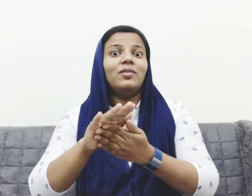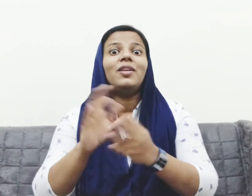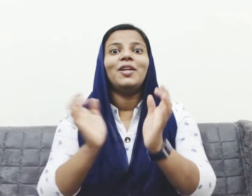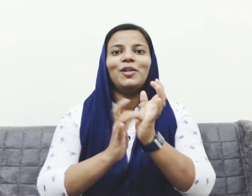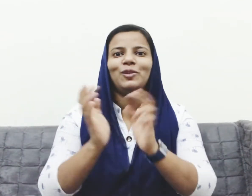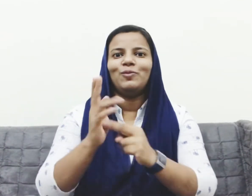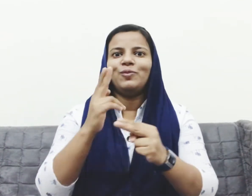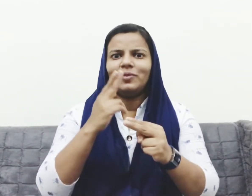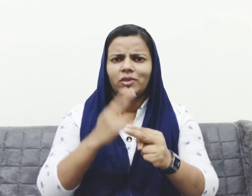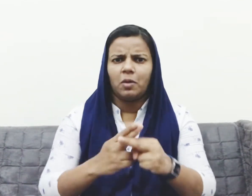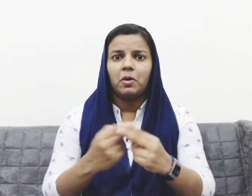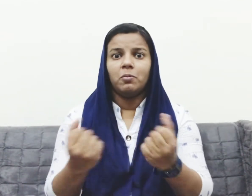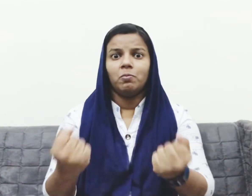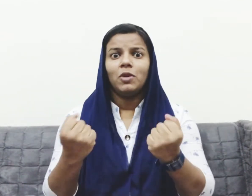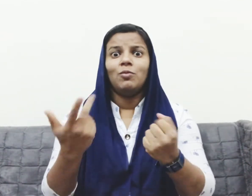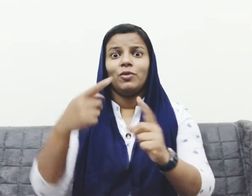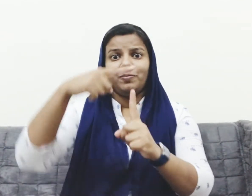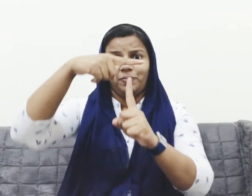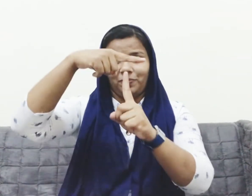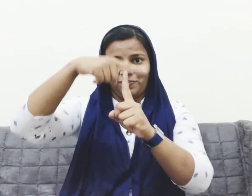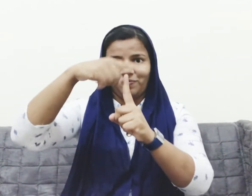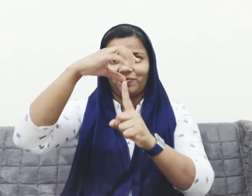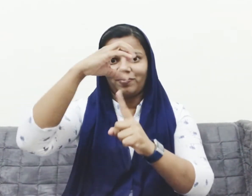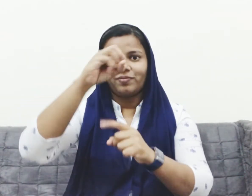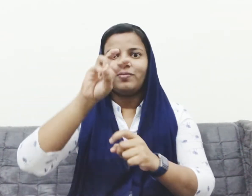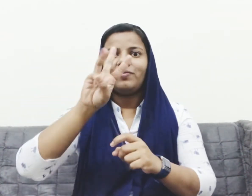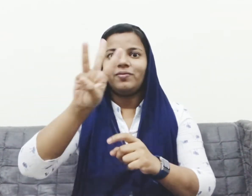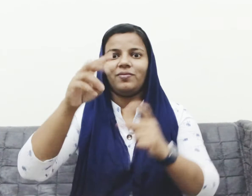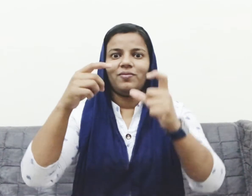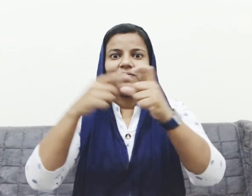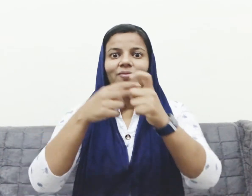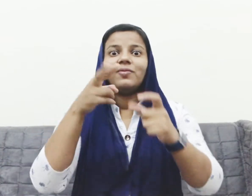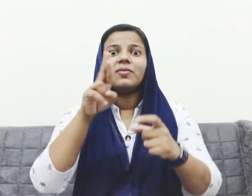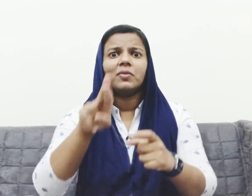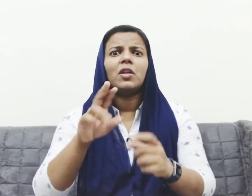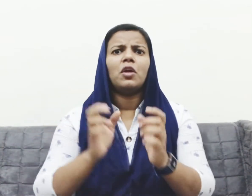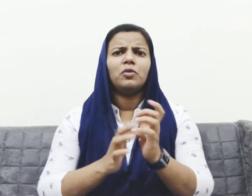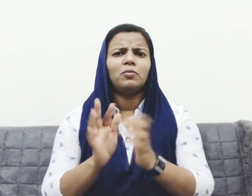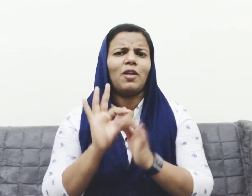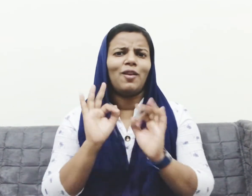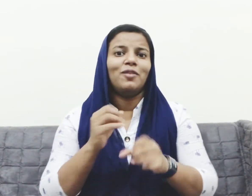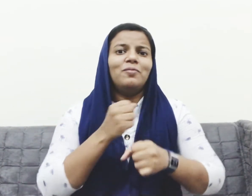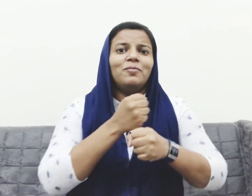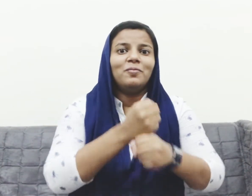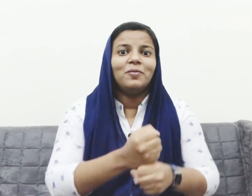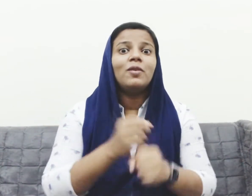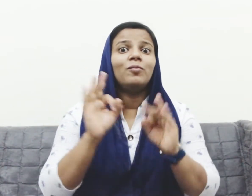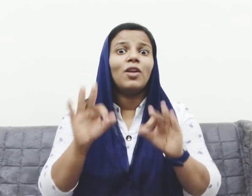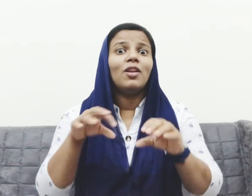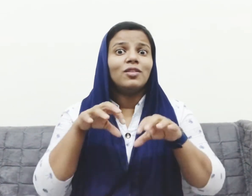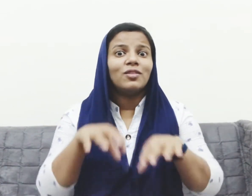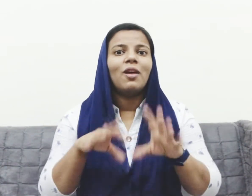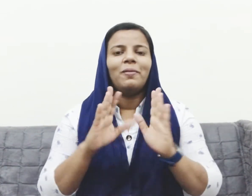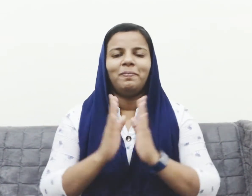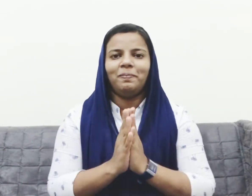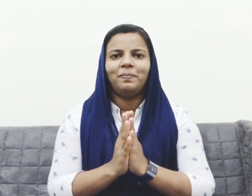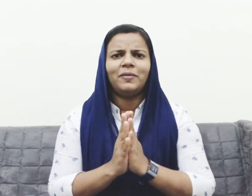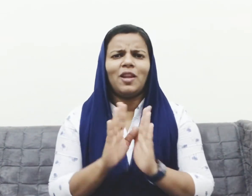നമുക്ക് ബലമുള്ള സ്ട്രോങ് ടവറാണ്, ബലമുള്ള ഗോപുരമാണ്, ആശ്രയിപ്പാൻ പറ്റിയ സ്ഥലമാണ്, ആ ആശ്വാസം പ്രാപിപ്പാൻ